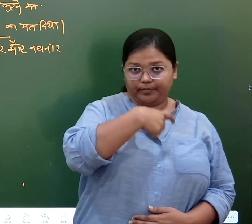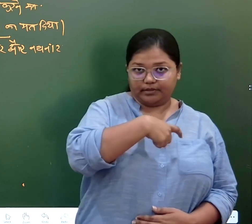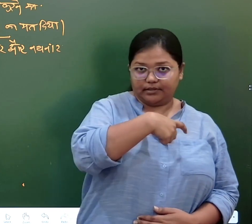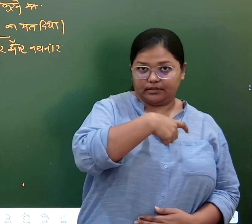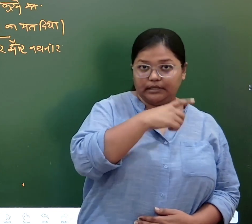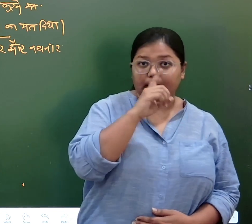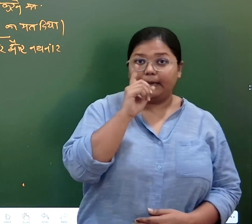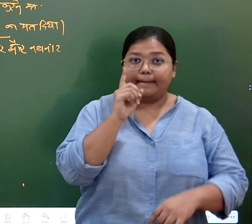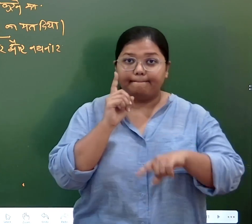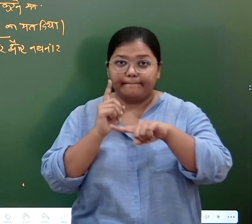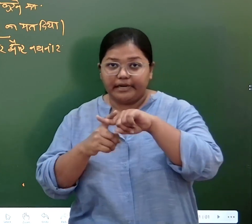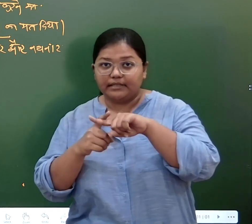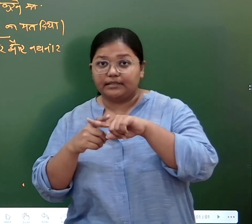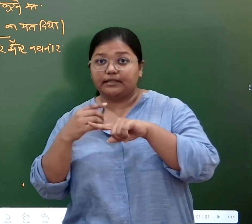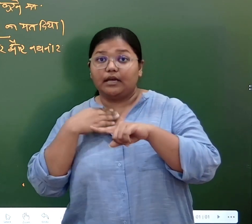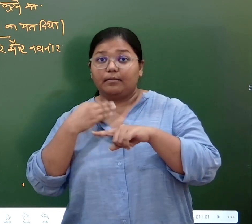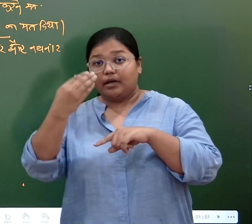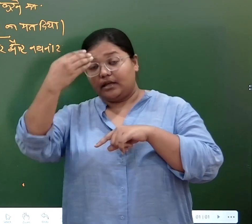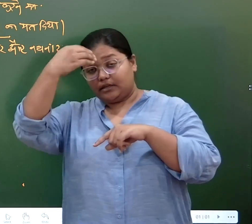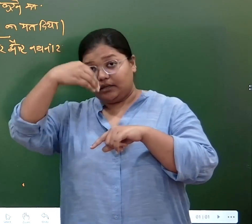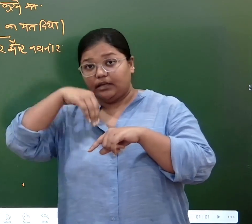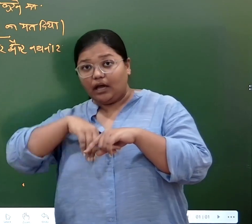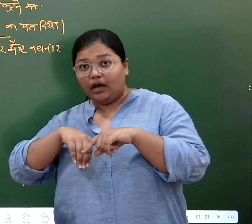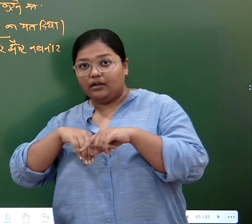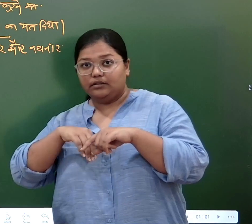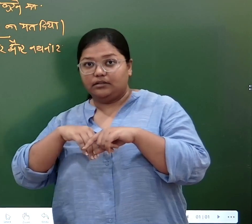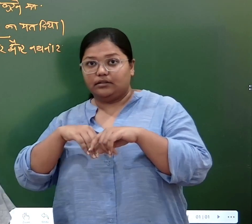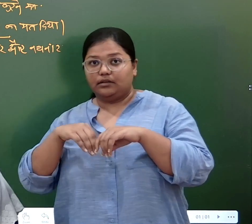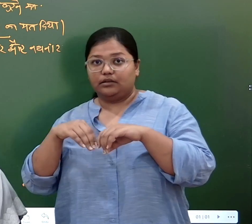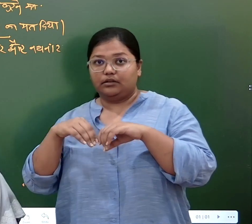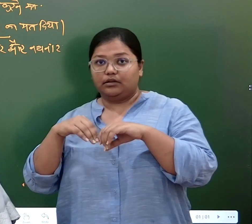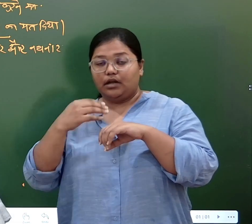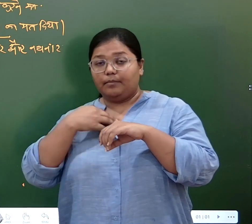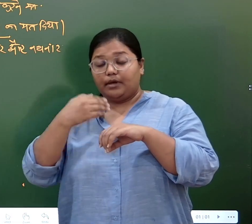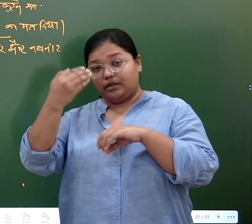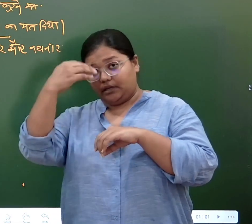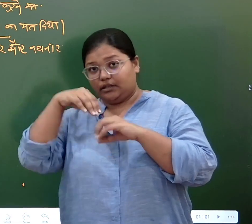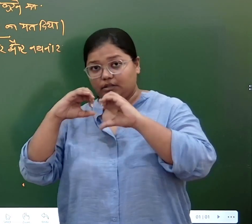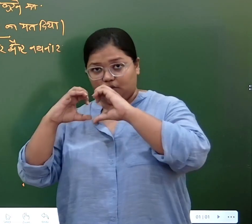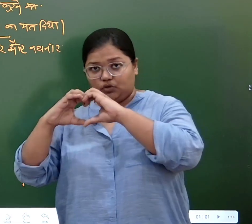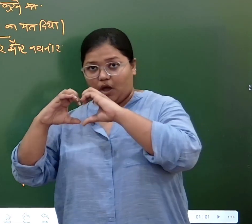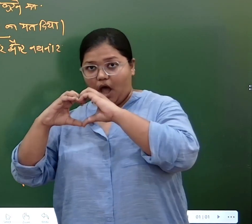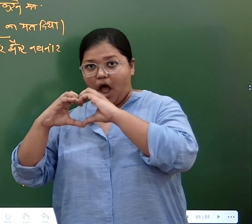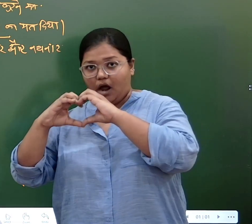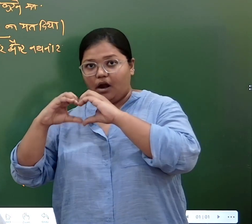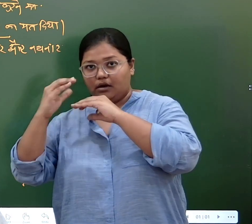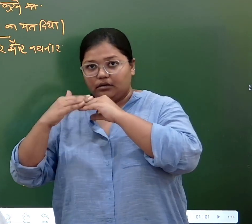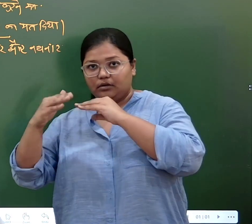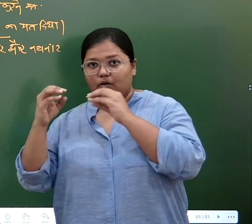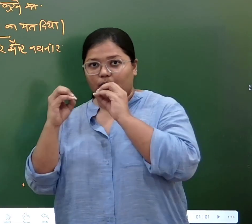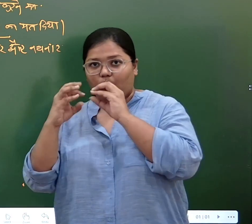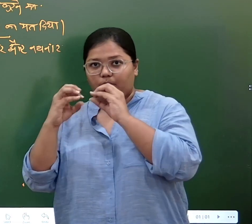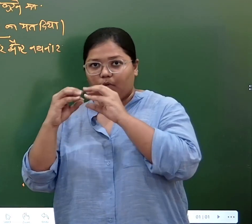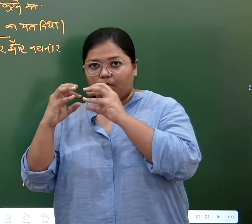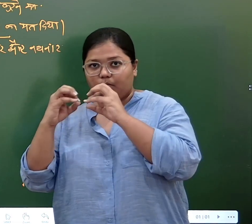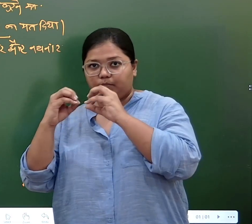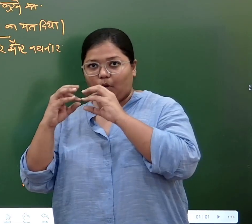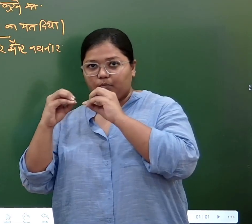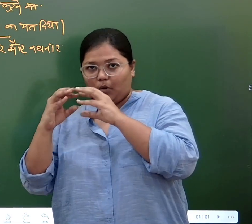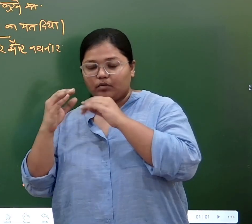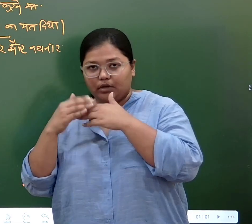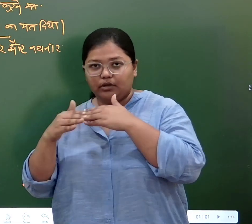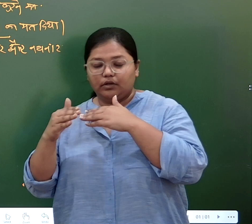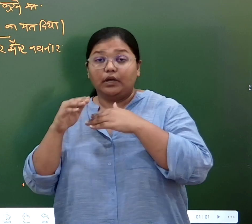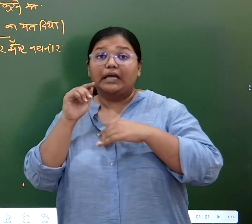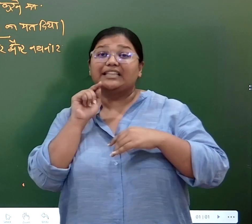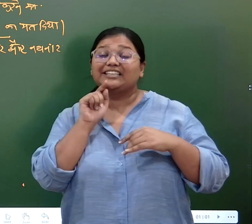अद्वैतवाद करके डैश करके लिखना। जब व्यक्ति की मृत्यु होती है ना, जब व्यक्ति की मृत्यु होती